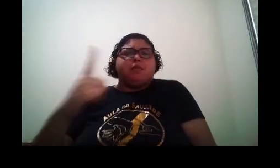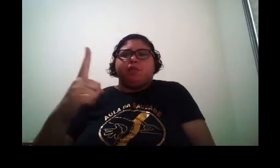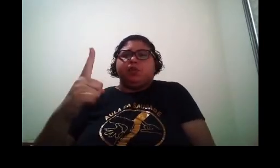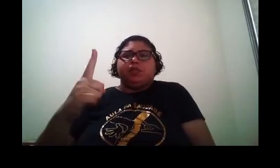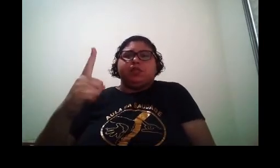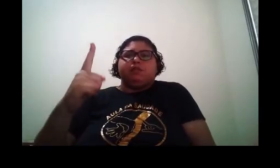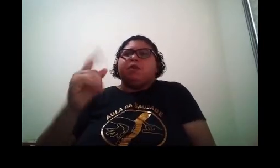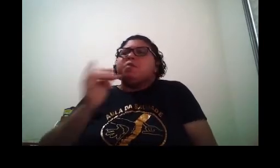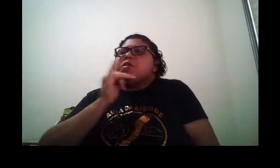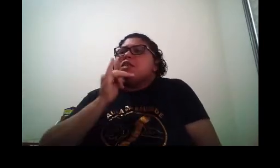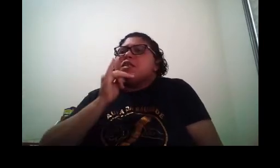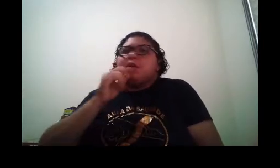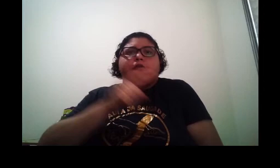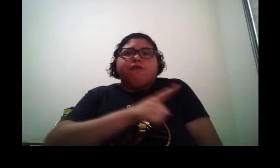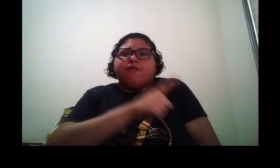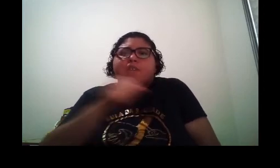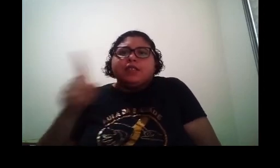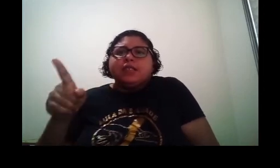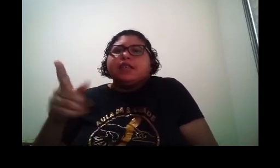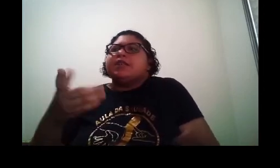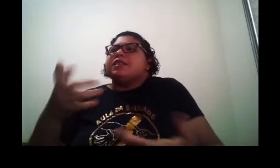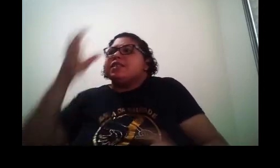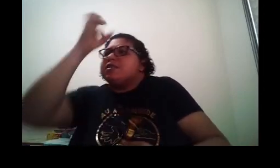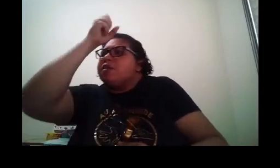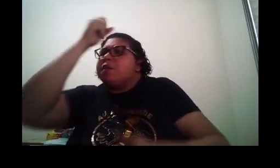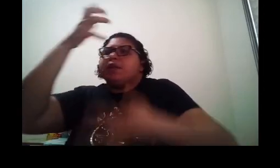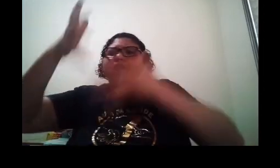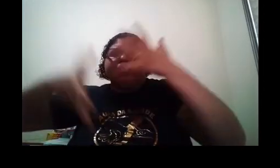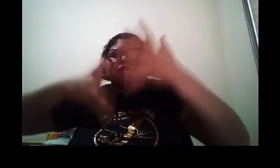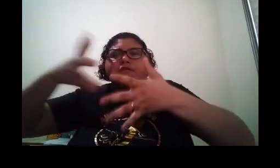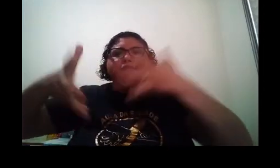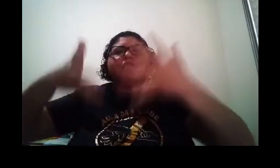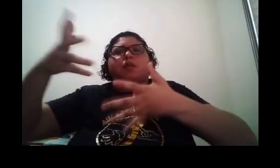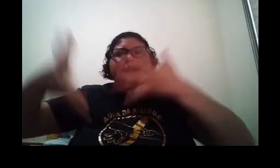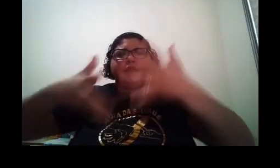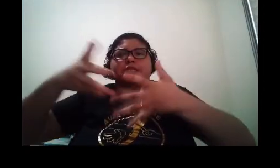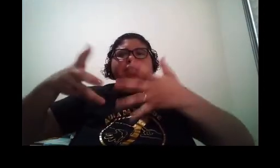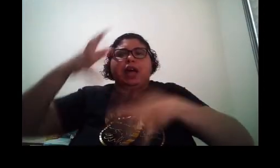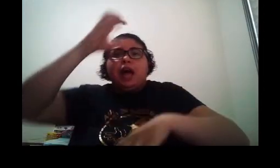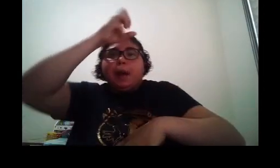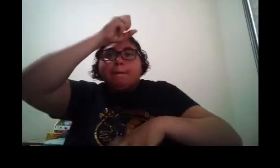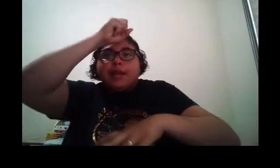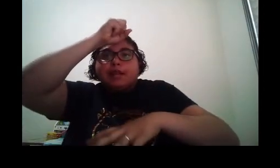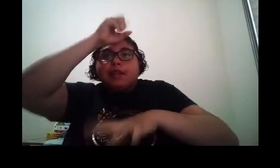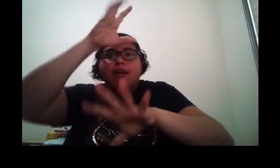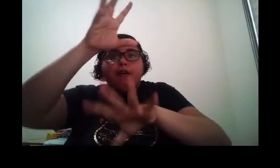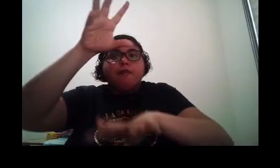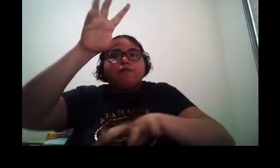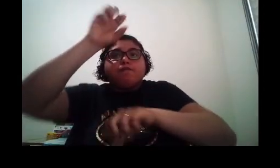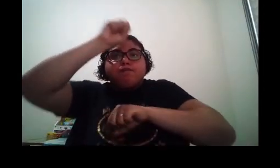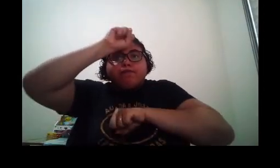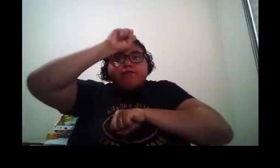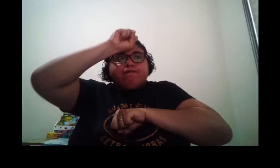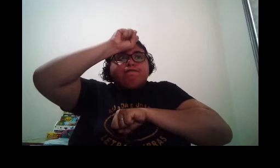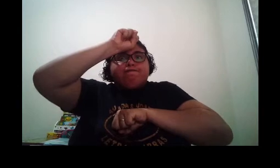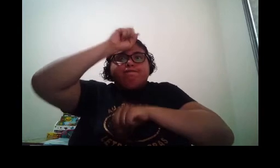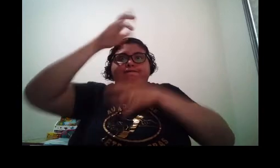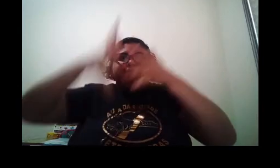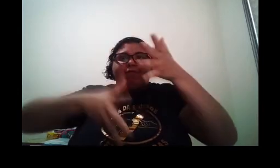a importância da pessoa que está aprendendo a língua de sinais, ela ter contato com a cultura surda, até mesmo se ela não